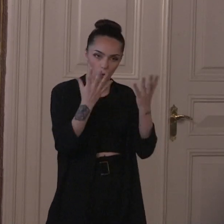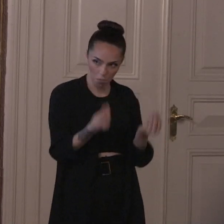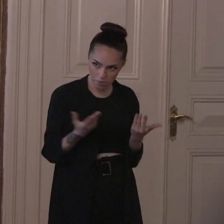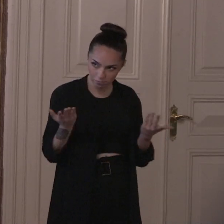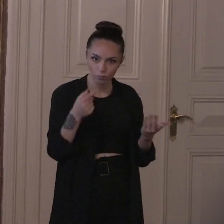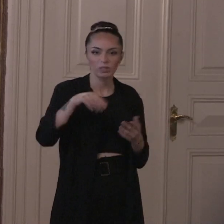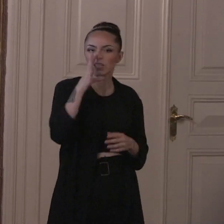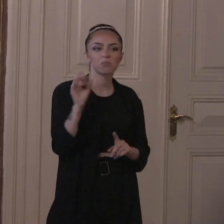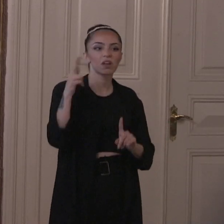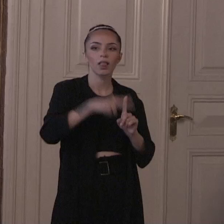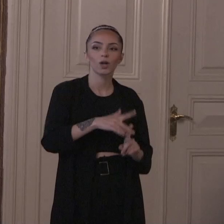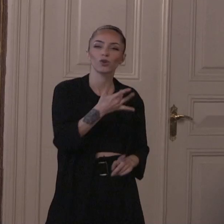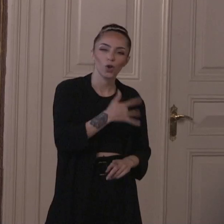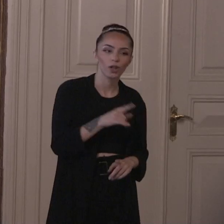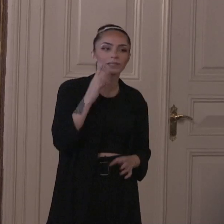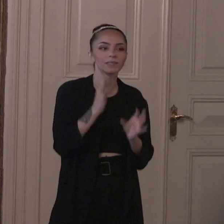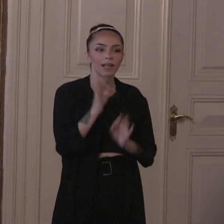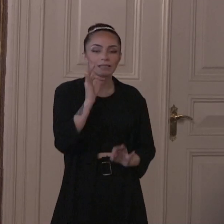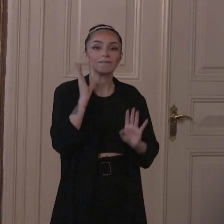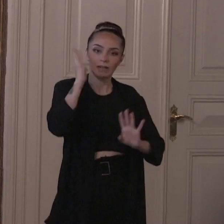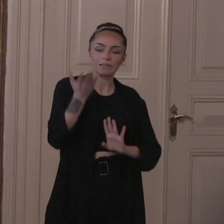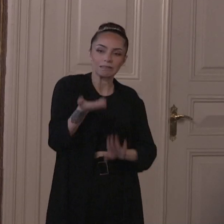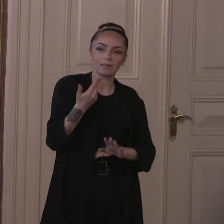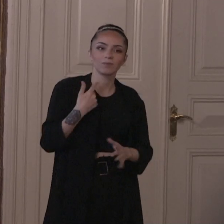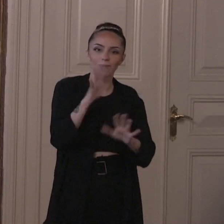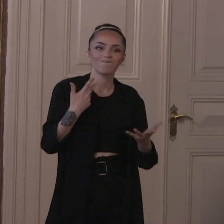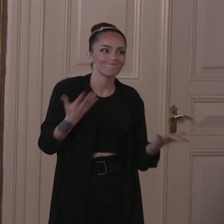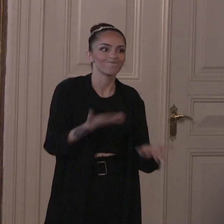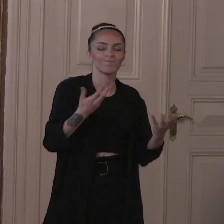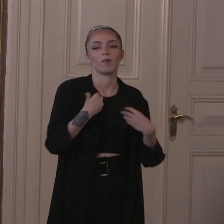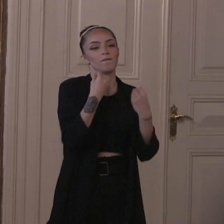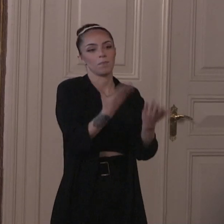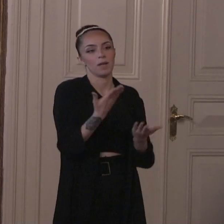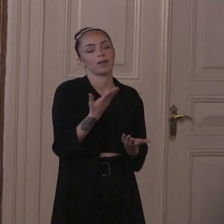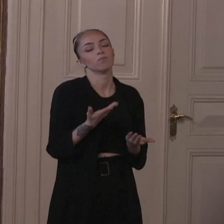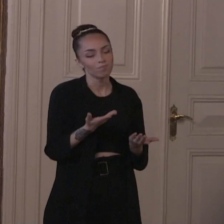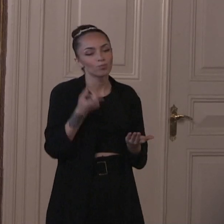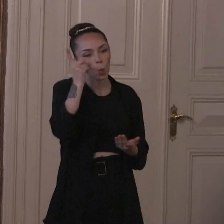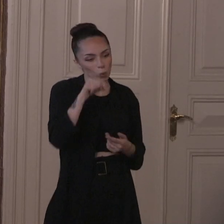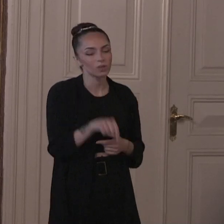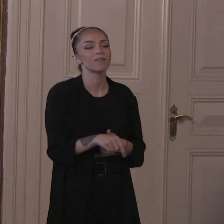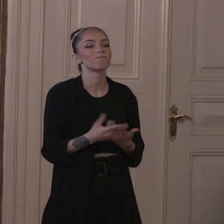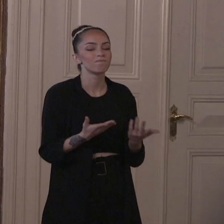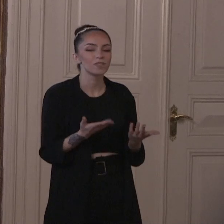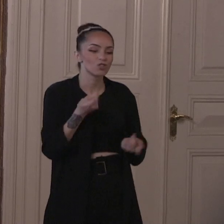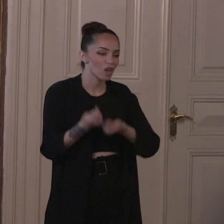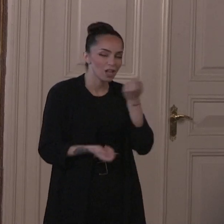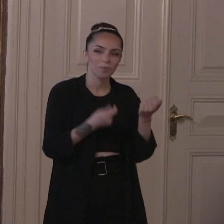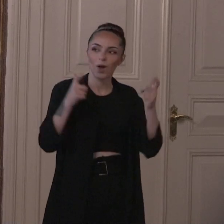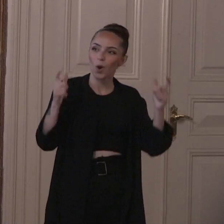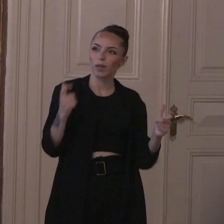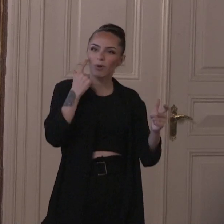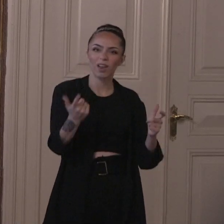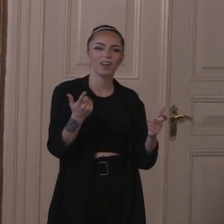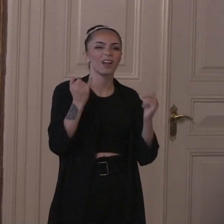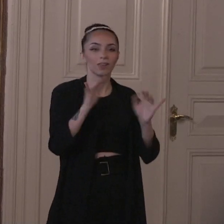katılan gönüllü sayısını artırmak. Bu vesileyle tabii ki çalışma ortamlarının da güzelleştirilmesi,